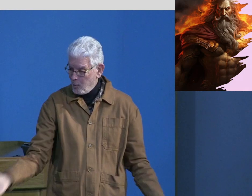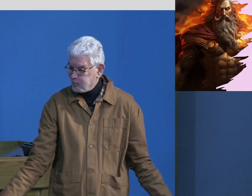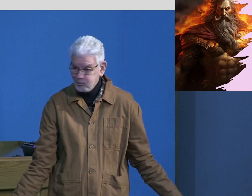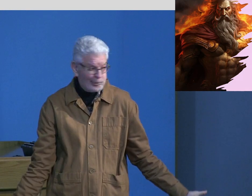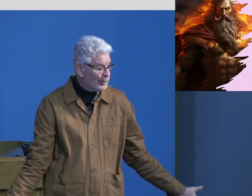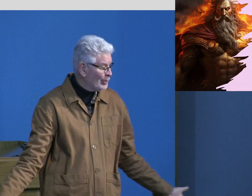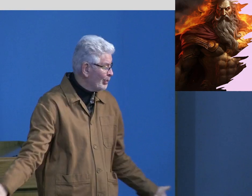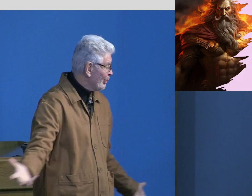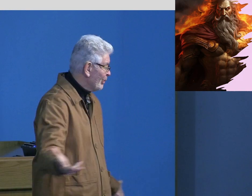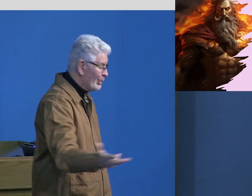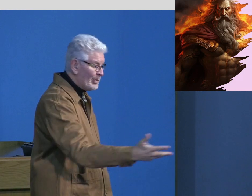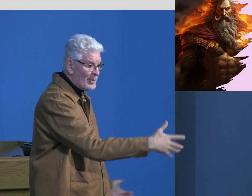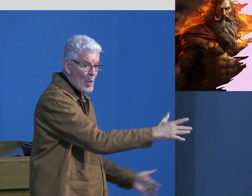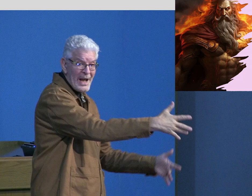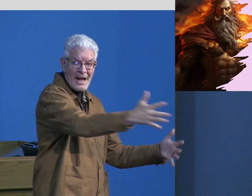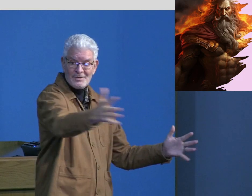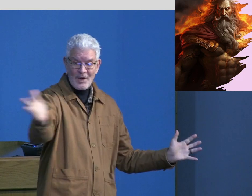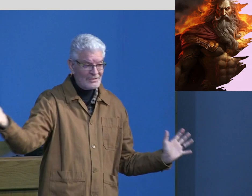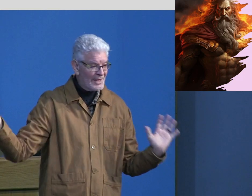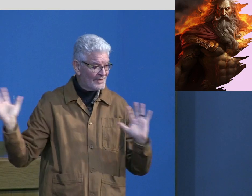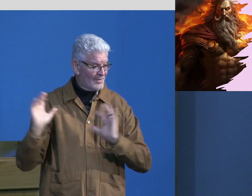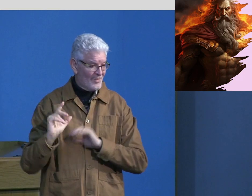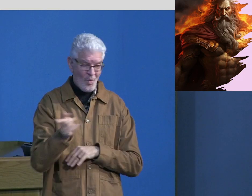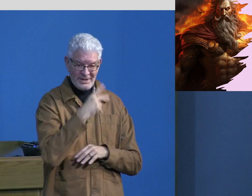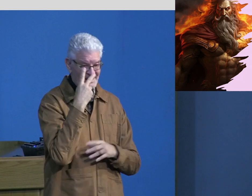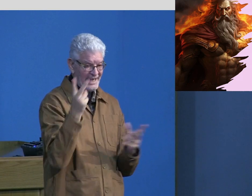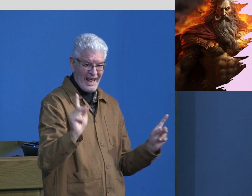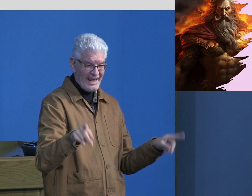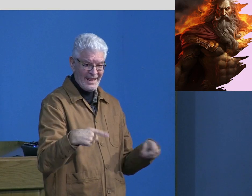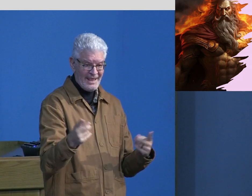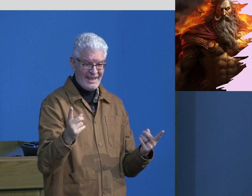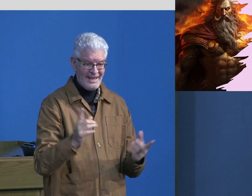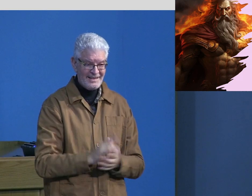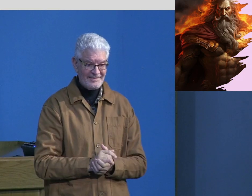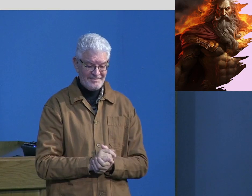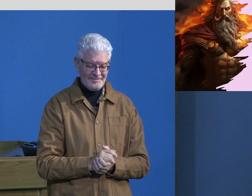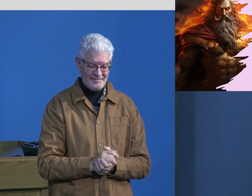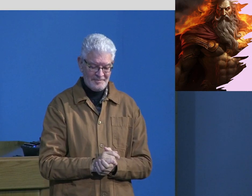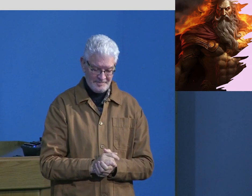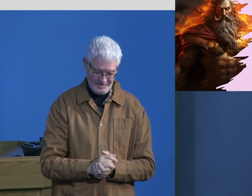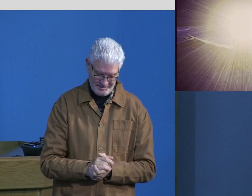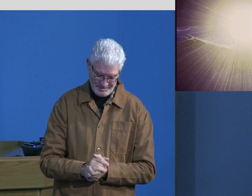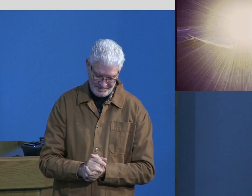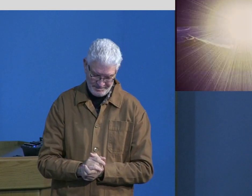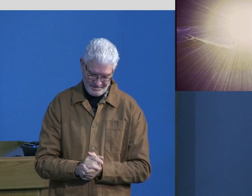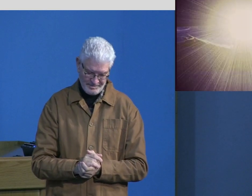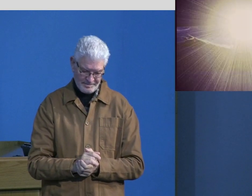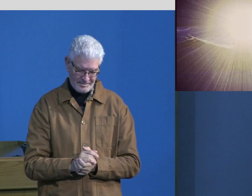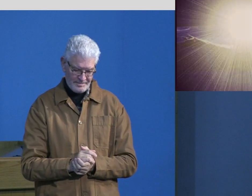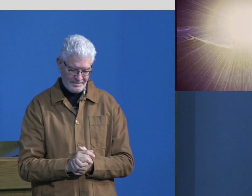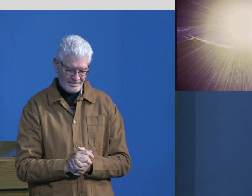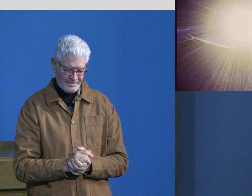nie. God is hier teenwoordig by ons. Hy is om ons. Ons kan hom nie sien nie, maar hy is hier.